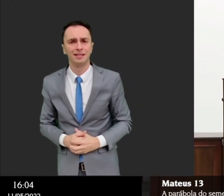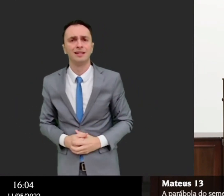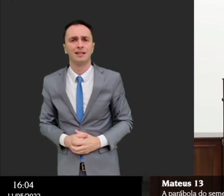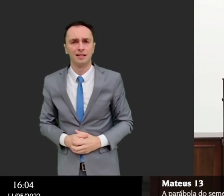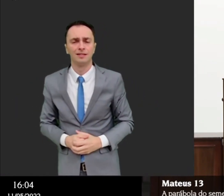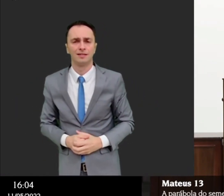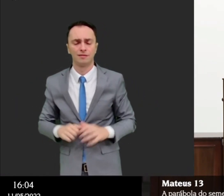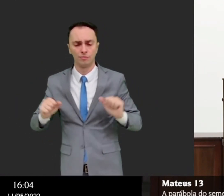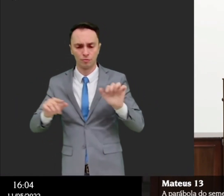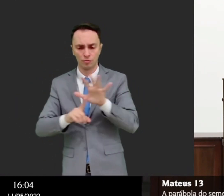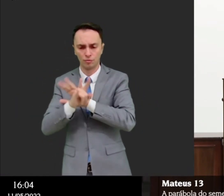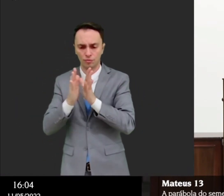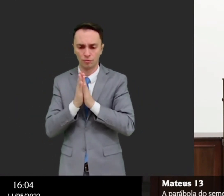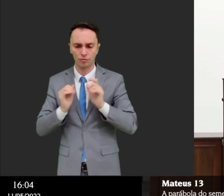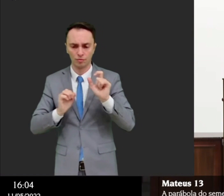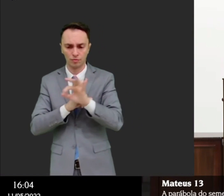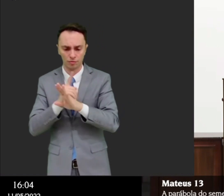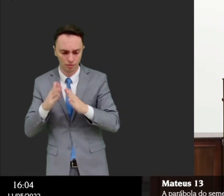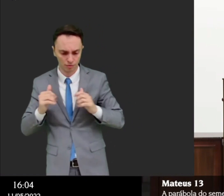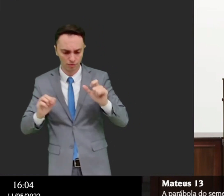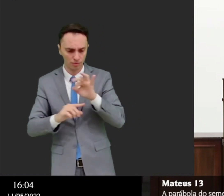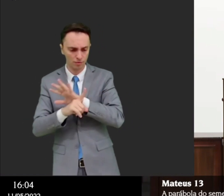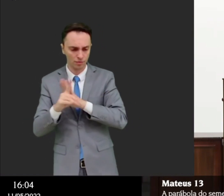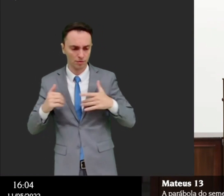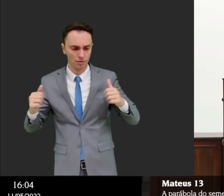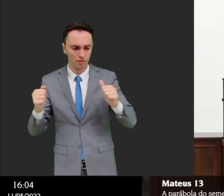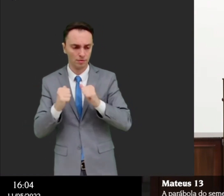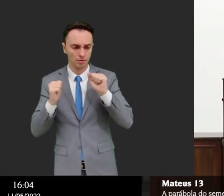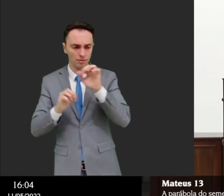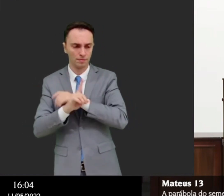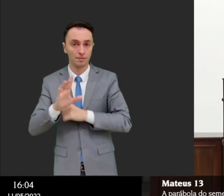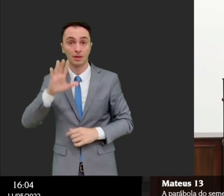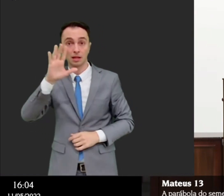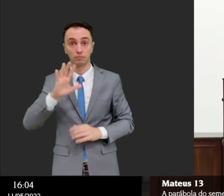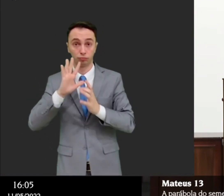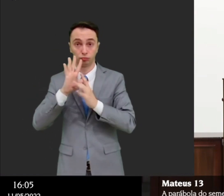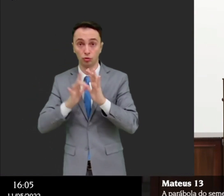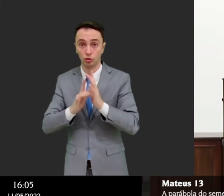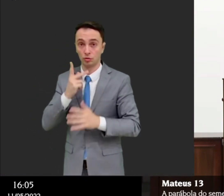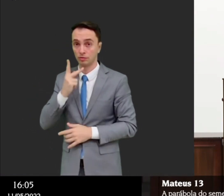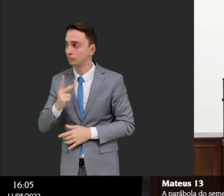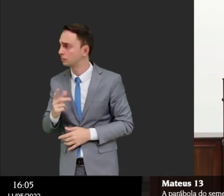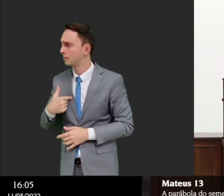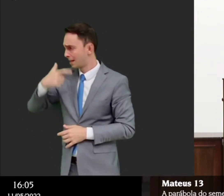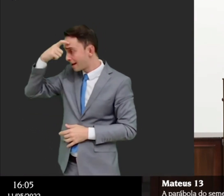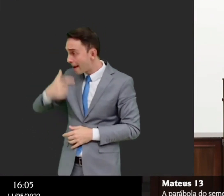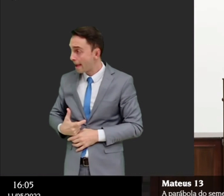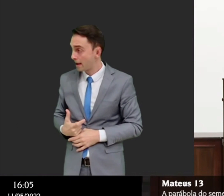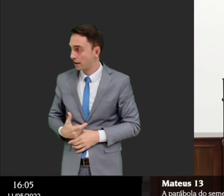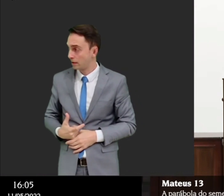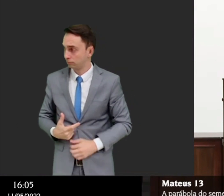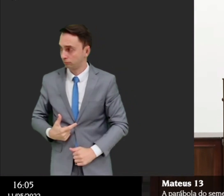Então, o Filho de Deus diz: eu sou o semeador. Eu tenho uma